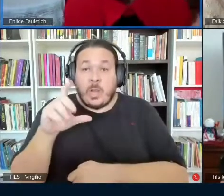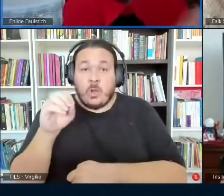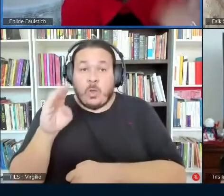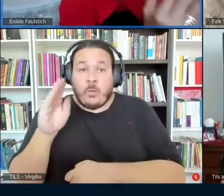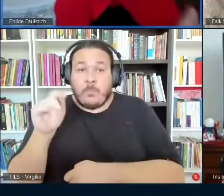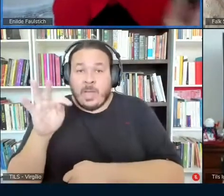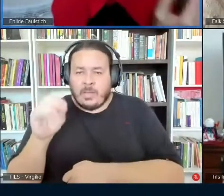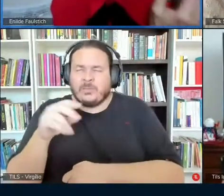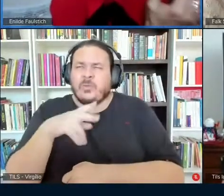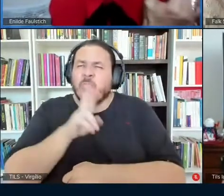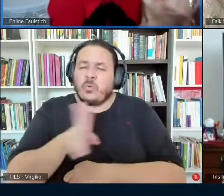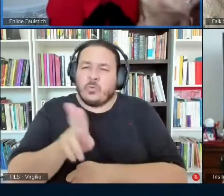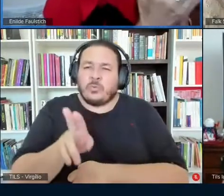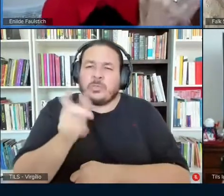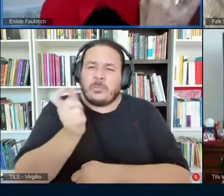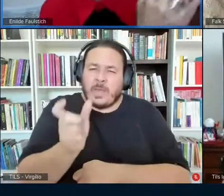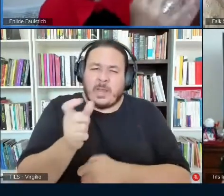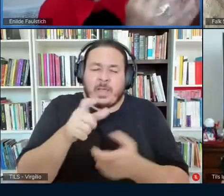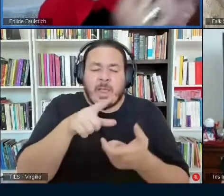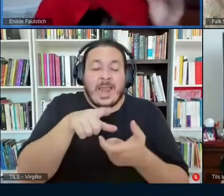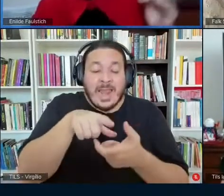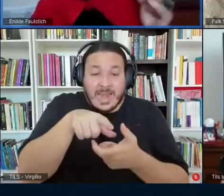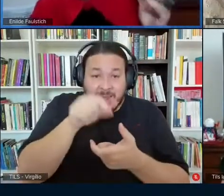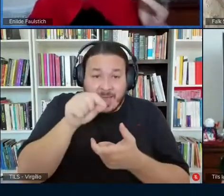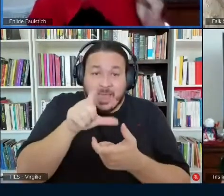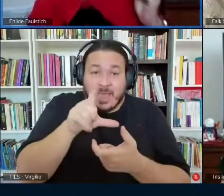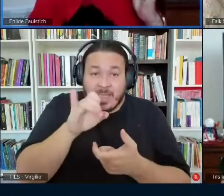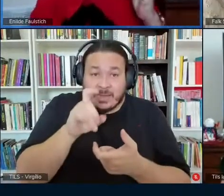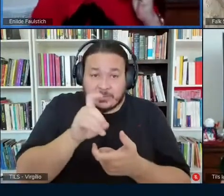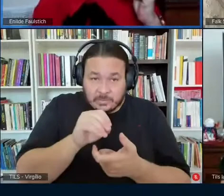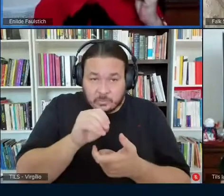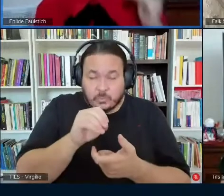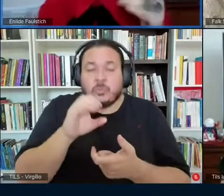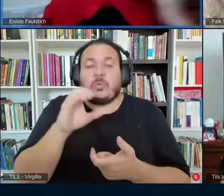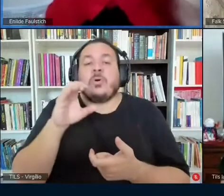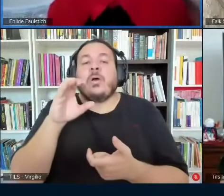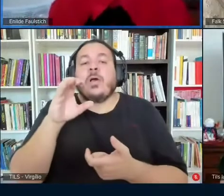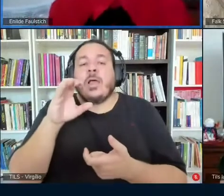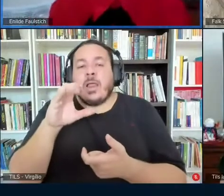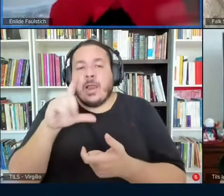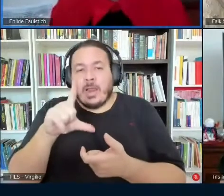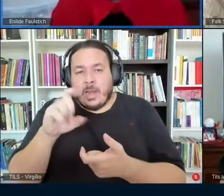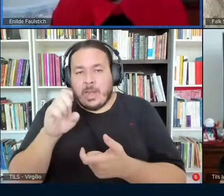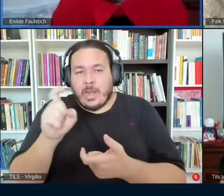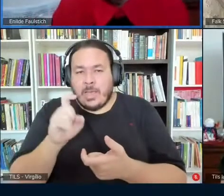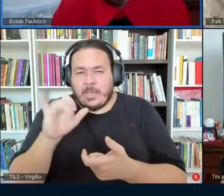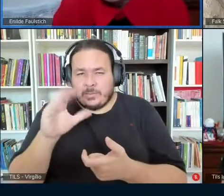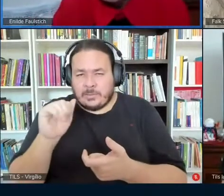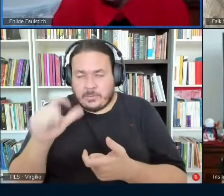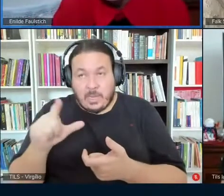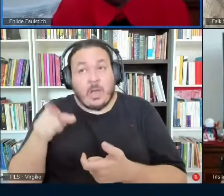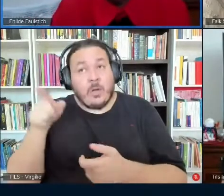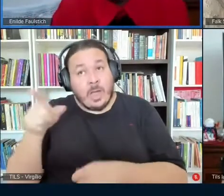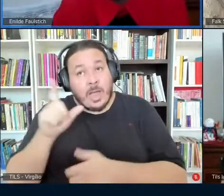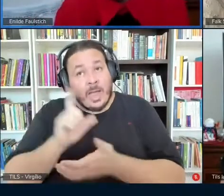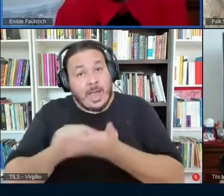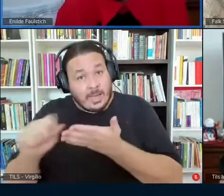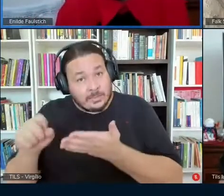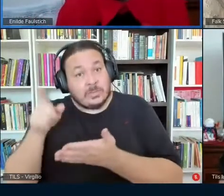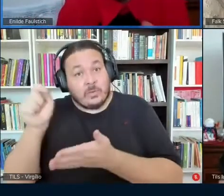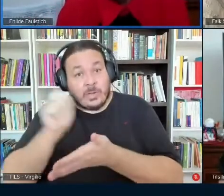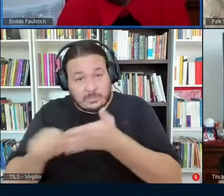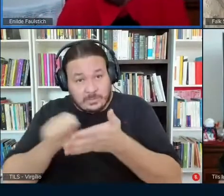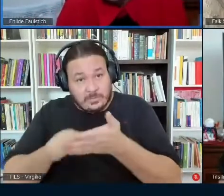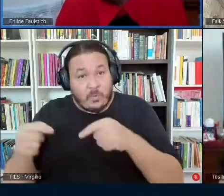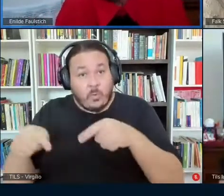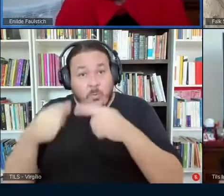lexical, que ela pega lá de um artigo que ela escreveu com base em outros autores, e que eu costumo discutir isso nas minhas aulas de pós-graduação, eu